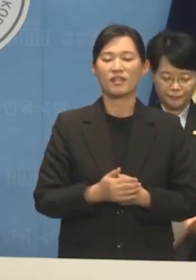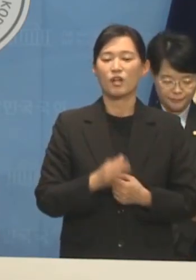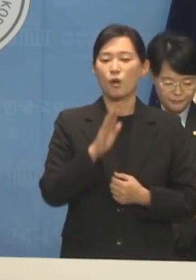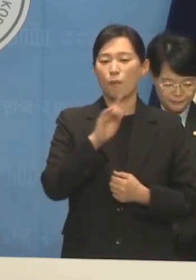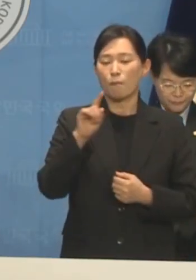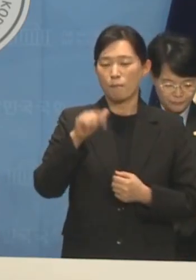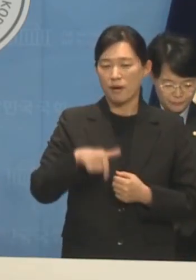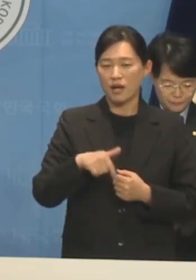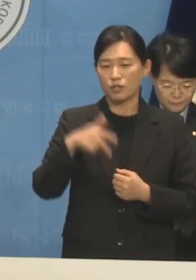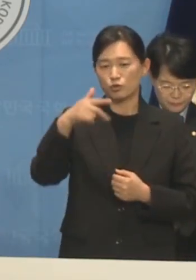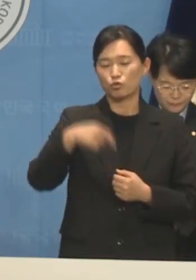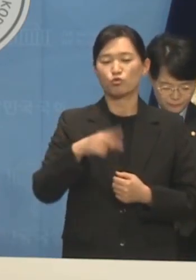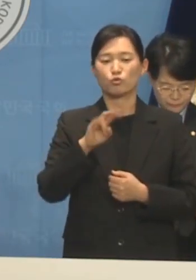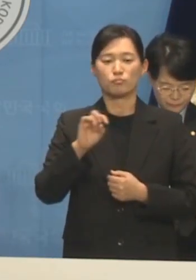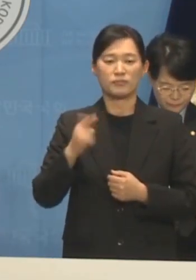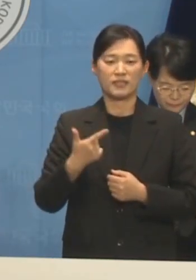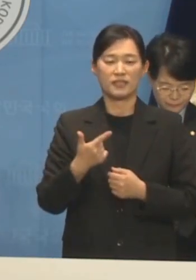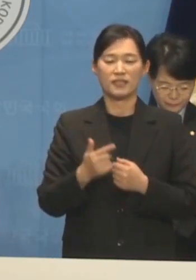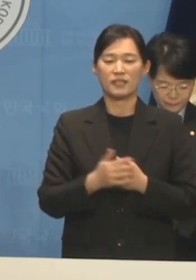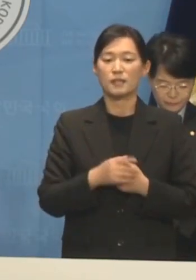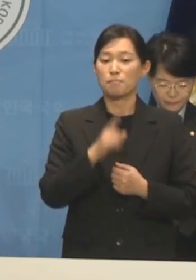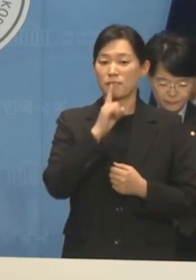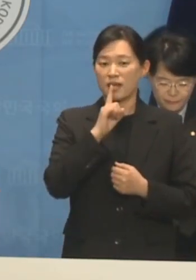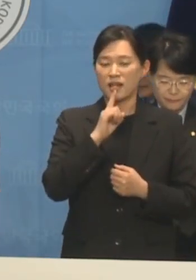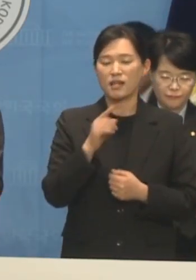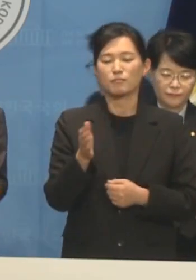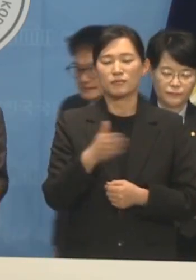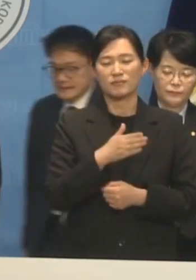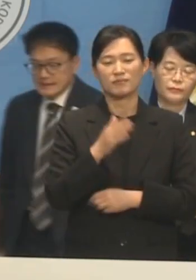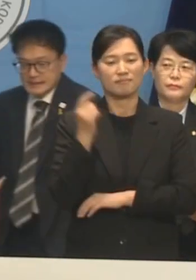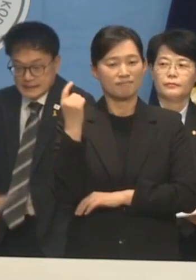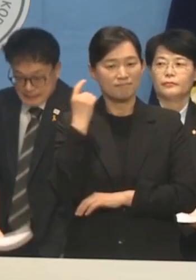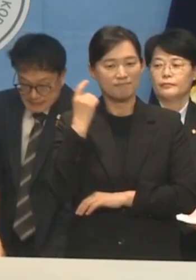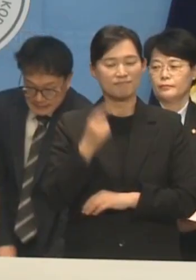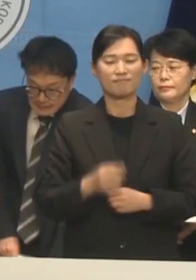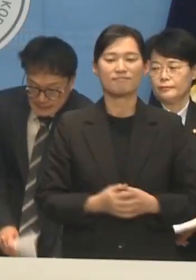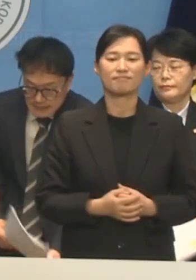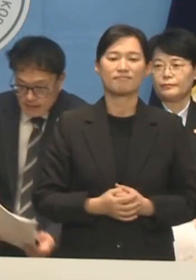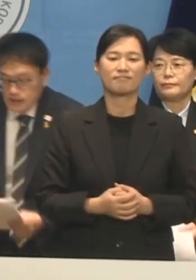박주민 국회 생명안전포럼 공동대표님 말씀부터 먼저 듣겠습니다.